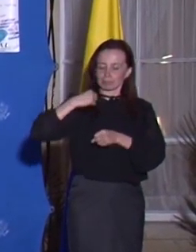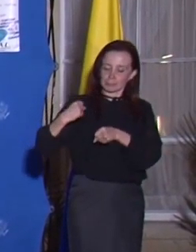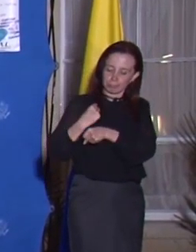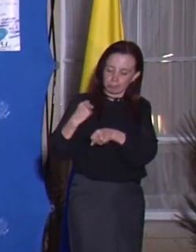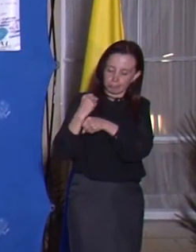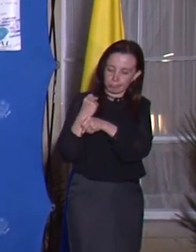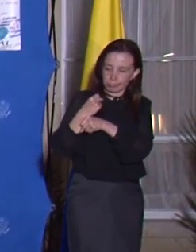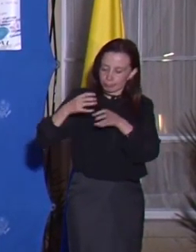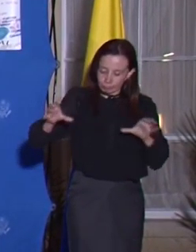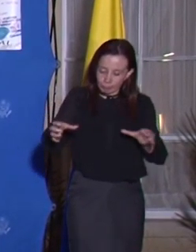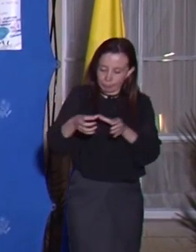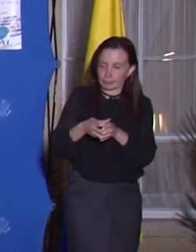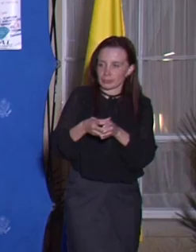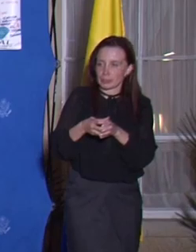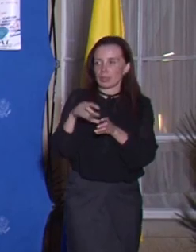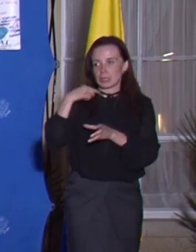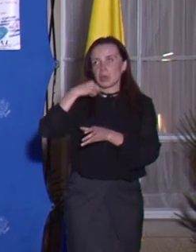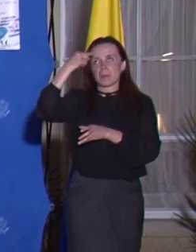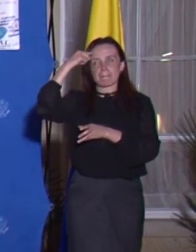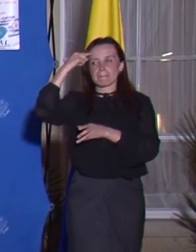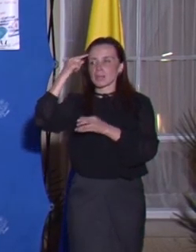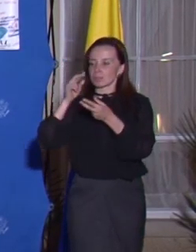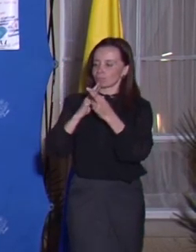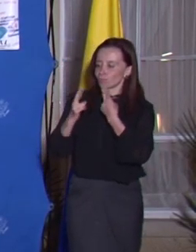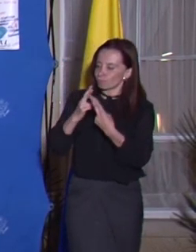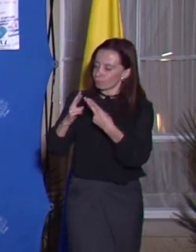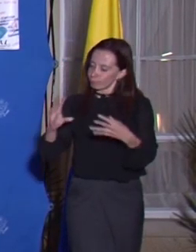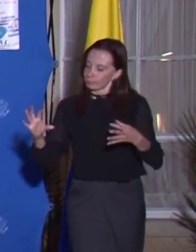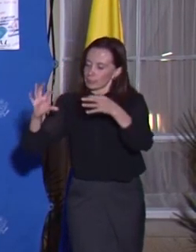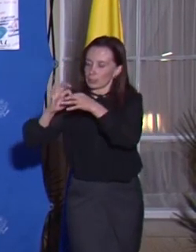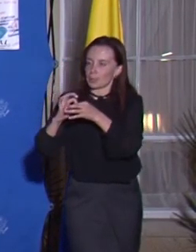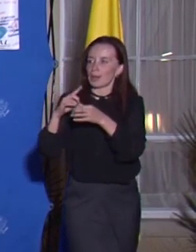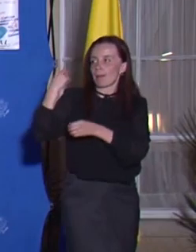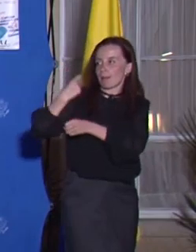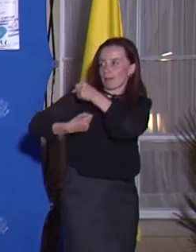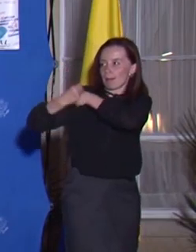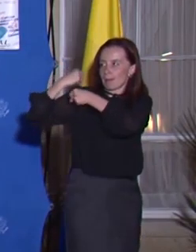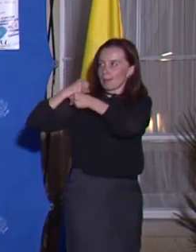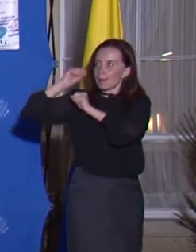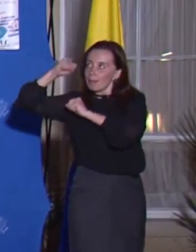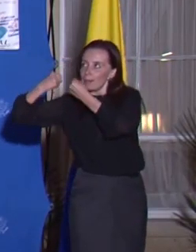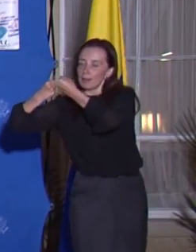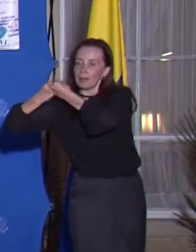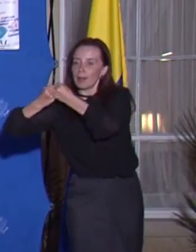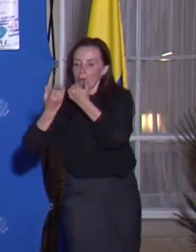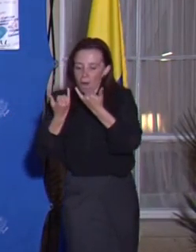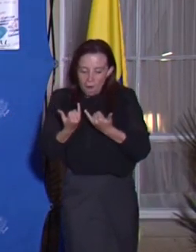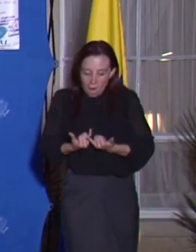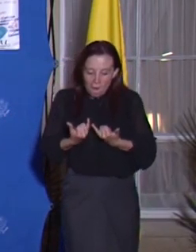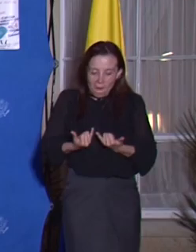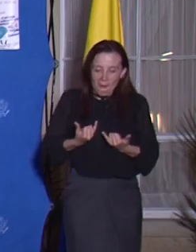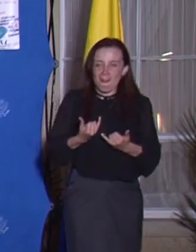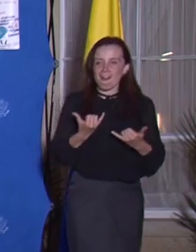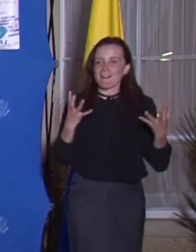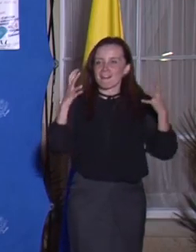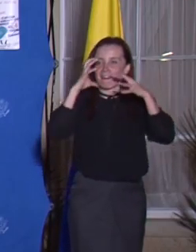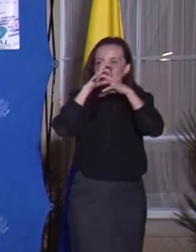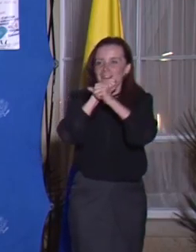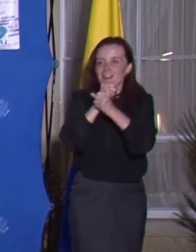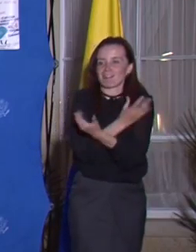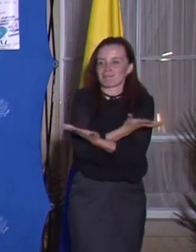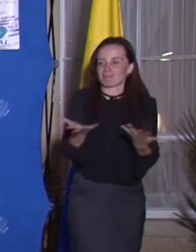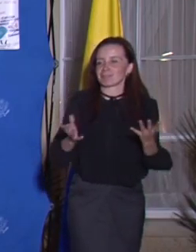en equipo. Pienso que esa alianza estratégica que se ha gestado desde el año pasado para lograr que hoy en el día de hoy logremos